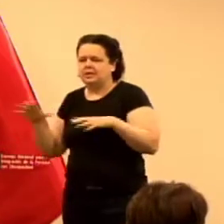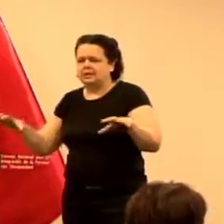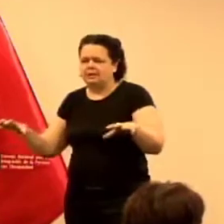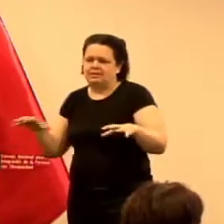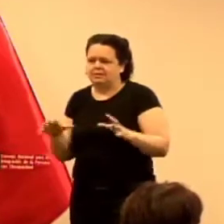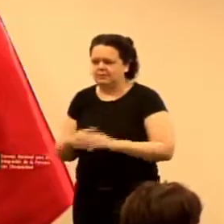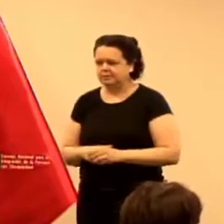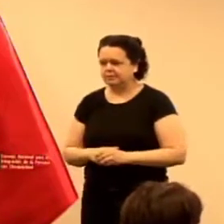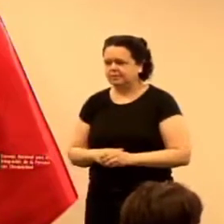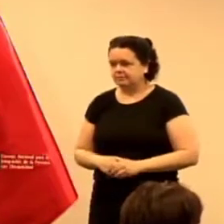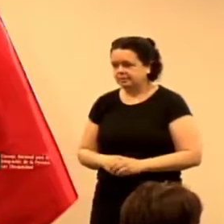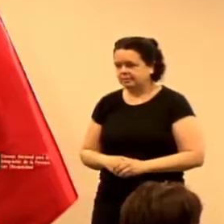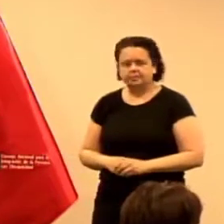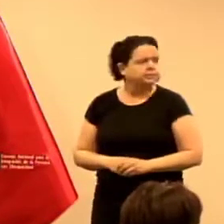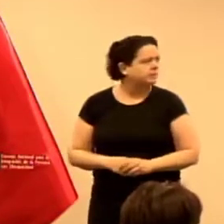pequeños.